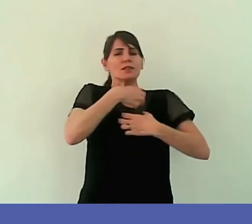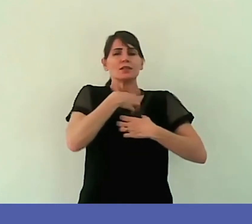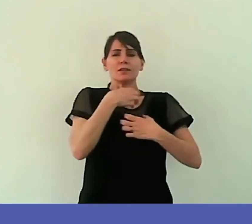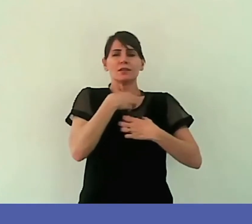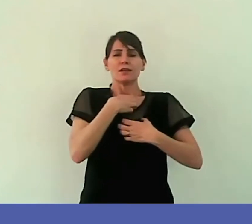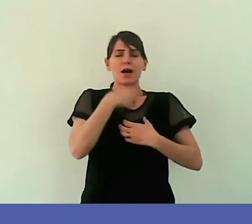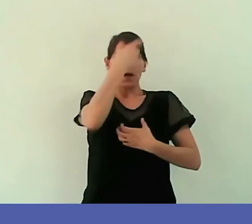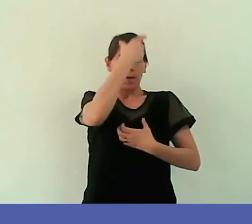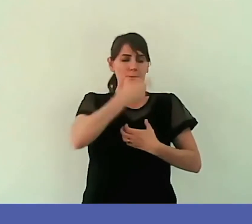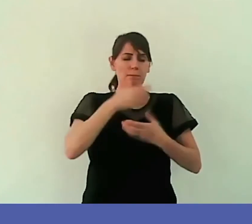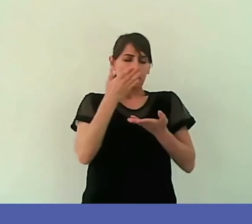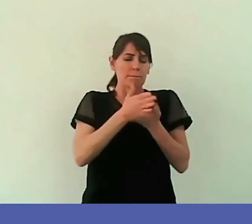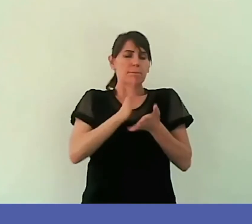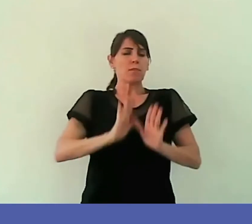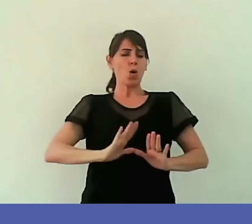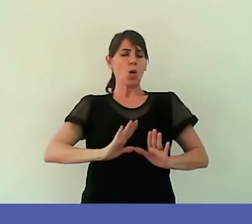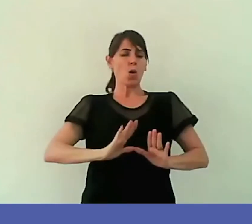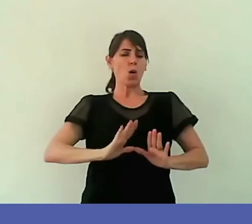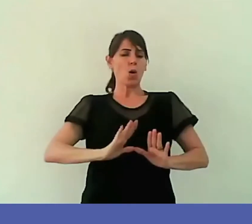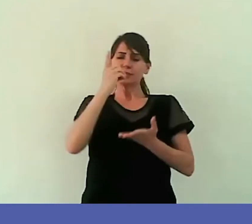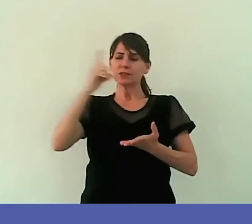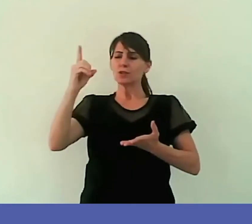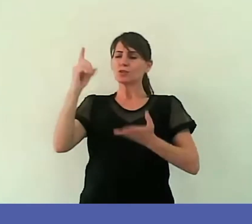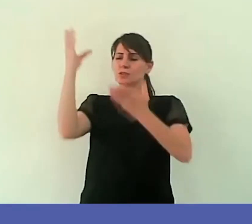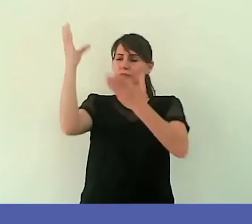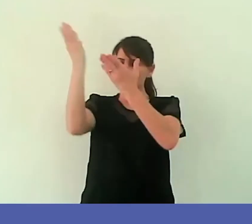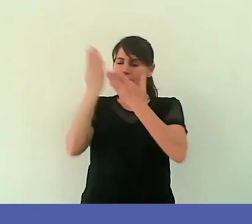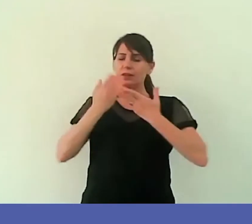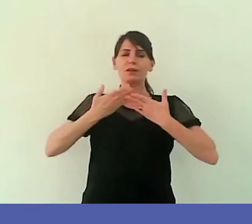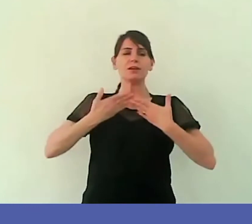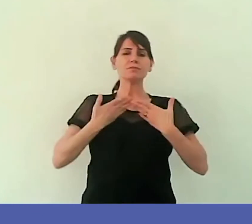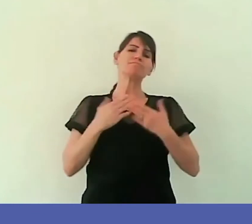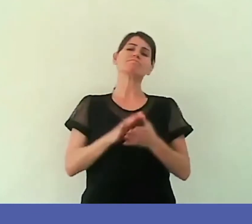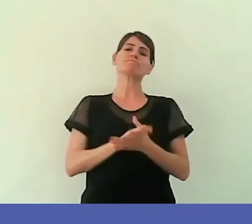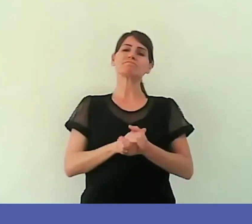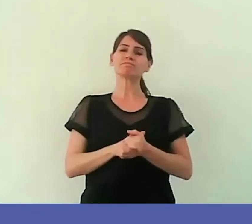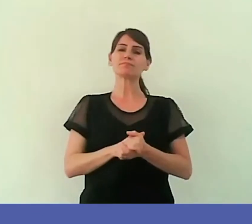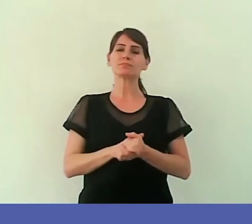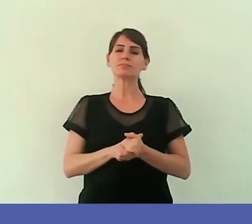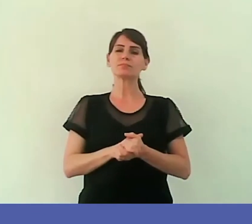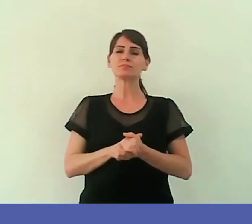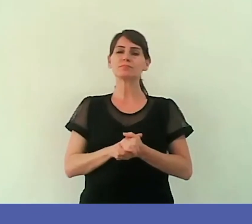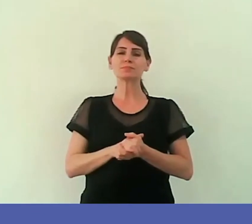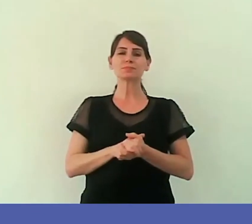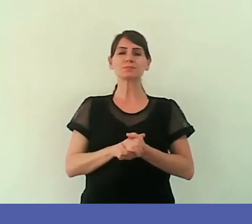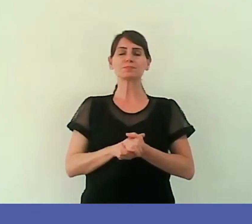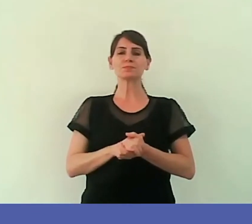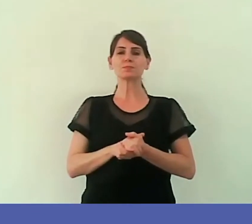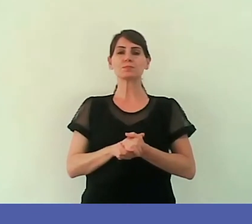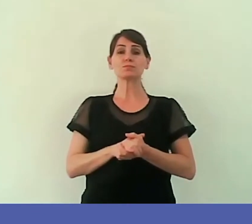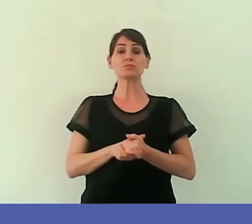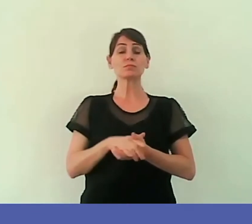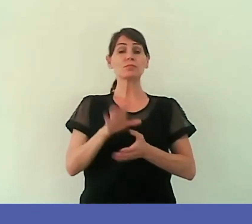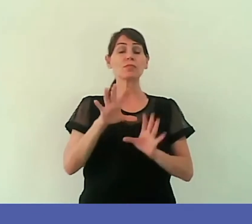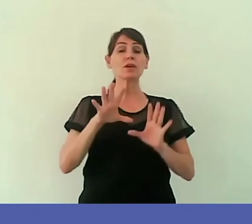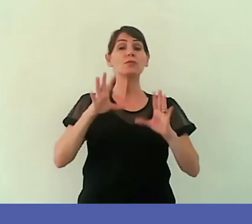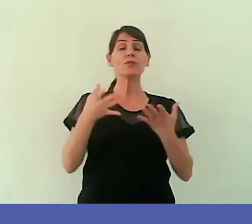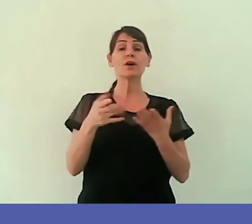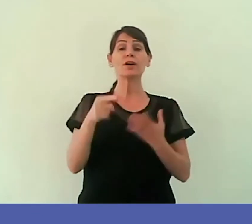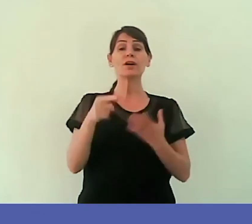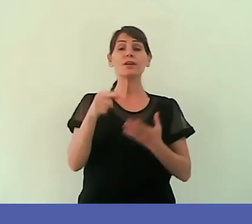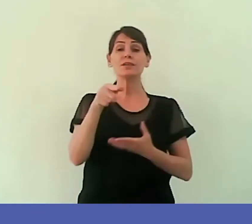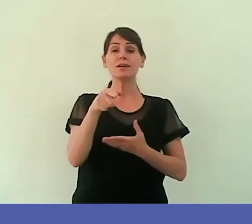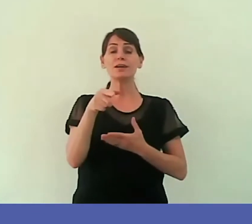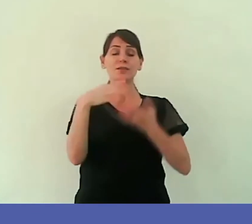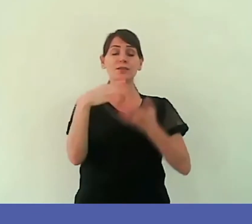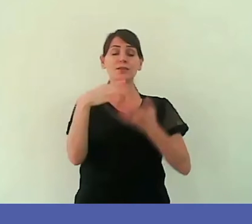a palavra, vai receber a palavra do Senhor vinda por você. E o que vai acontecer? Que na pregação do evangelho,